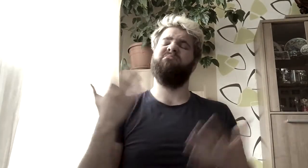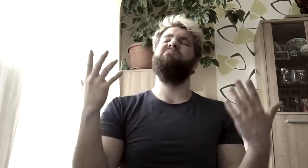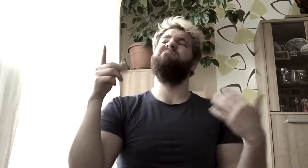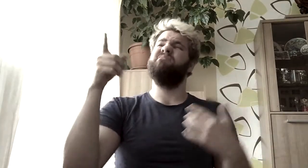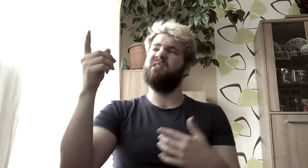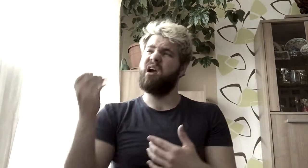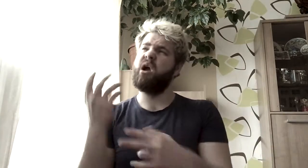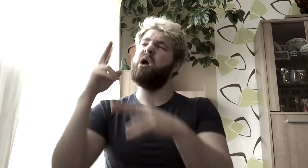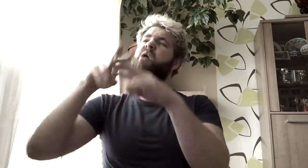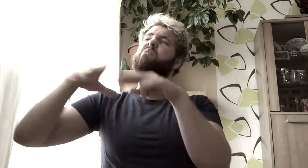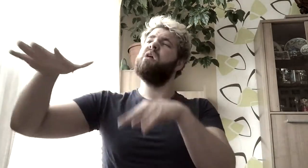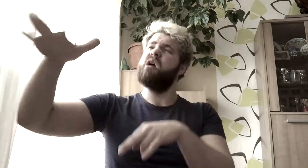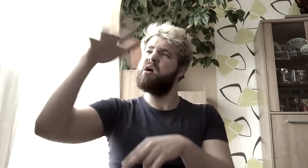Ben bu yerde